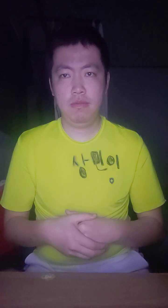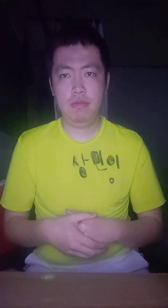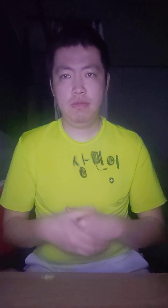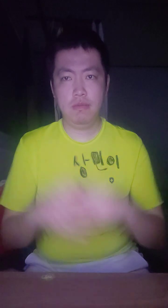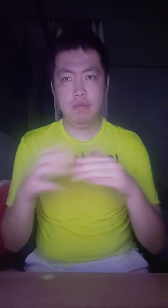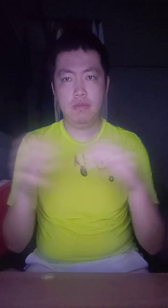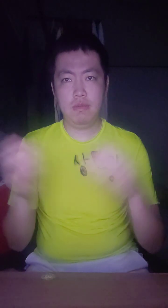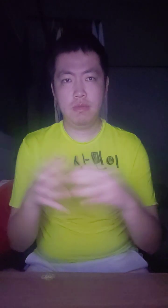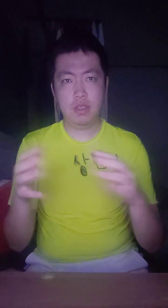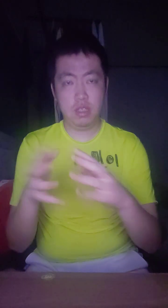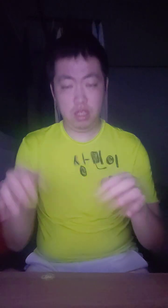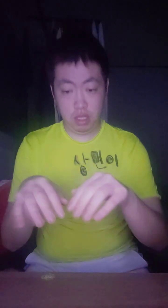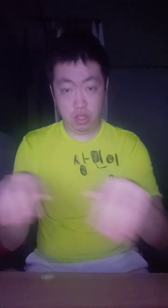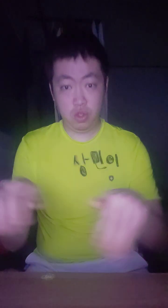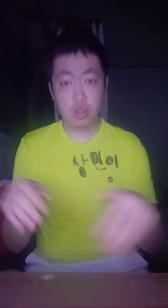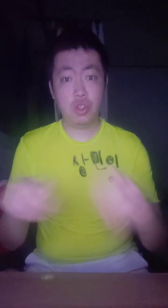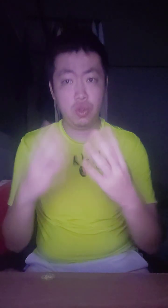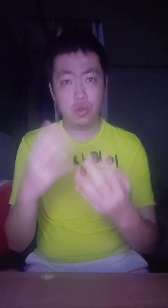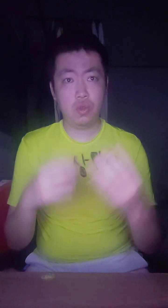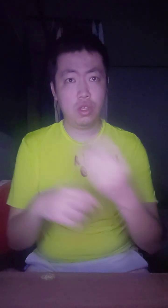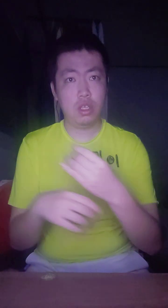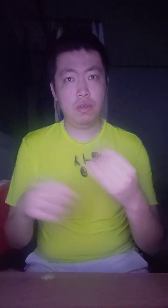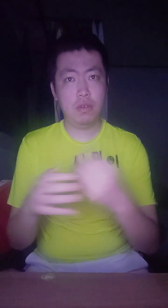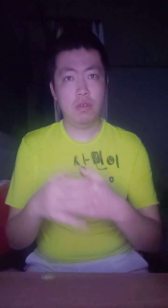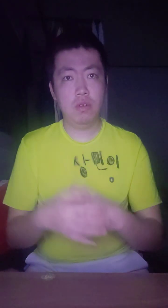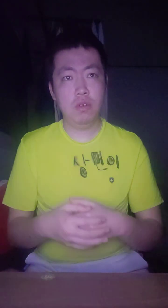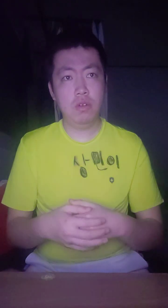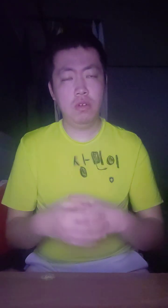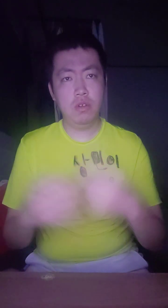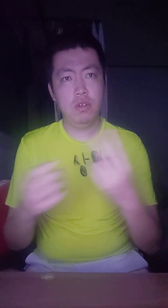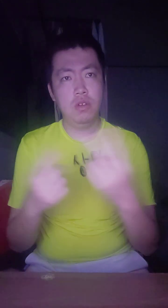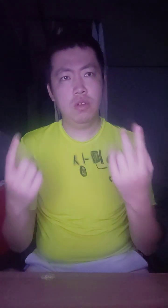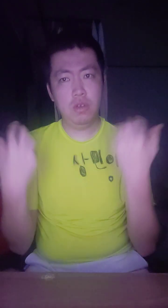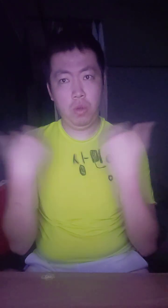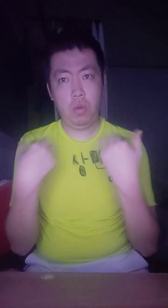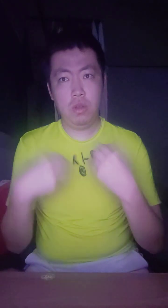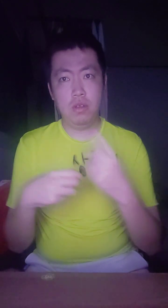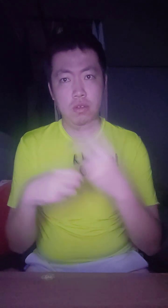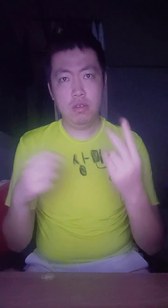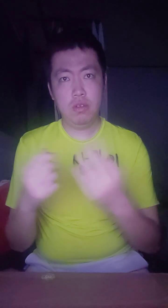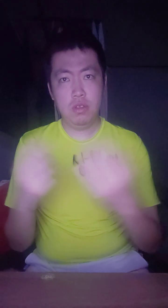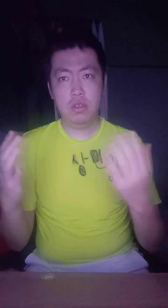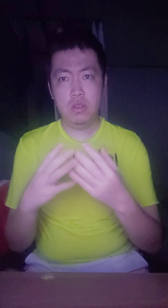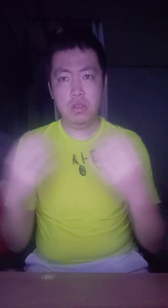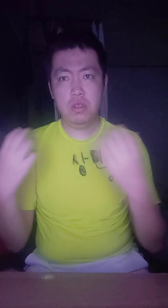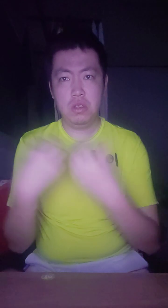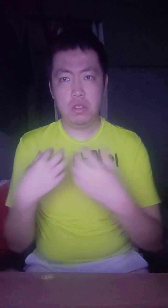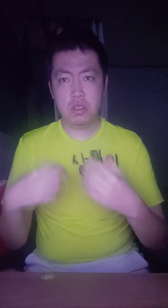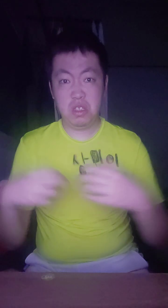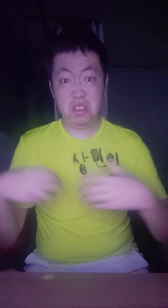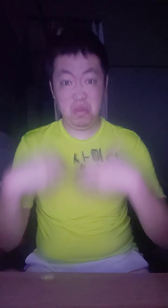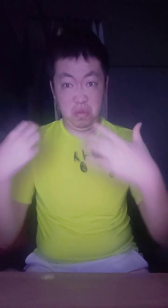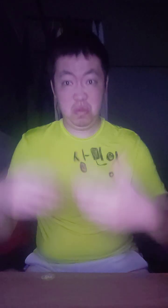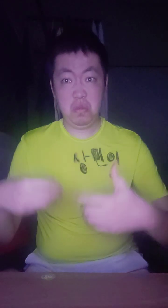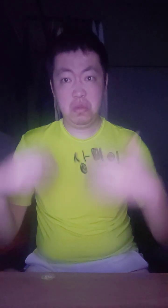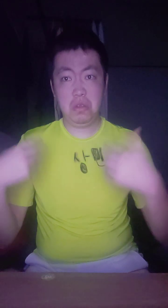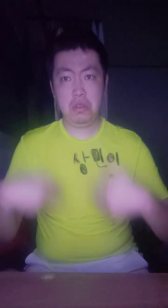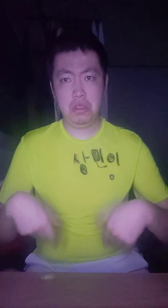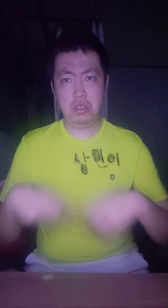배울에 발을 담그고 있는 9명의 남성, 2명만 옷을 입었고 나머지는 발가벗은 채 가랑이만 손으로